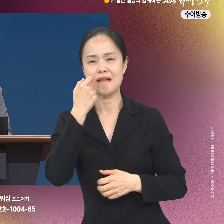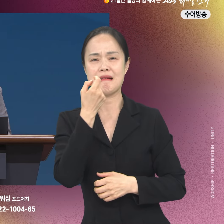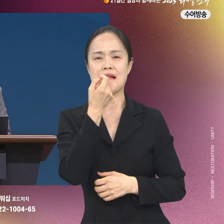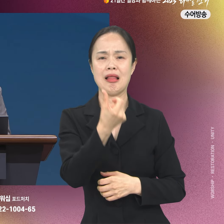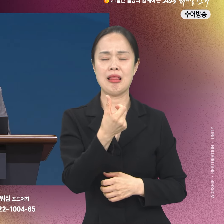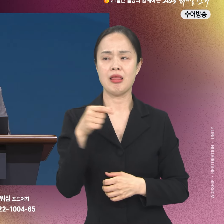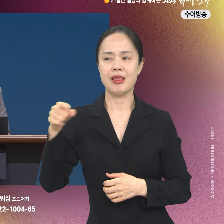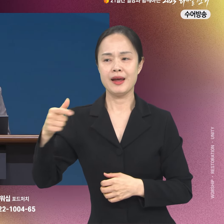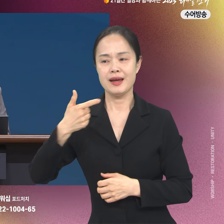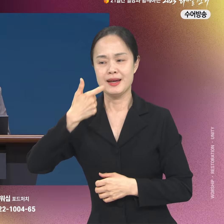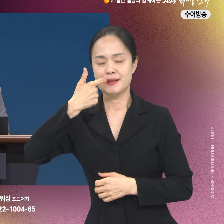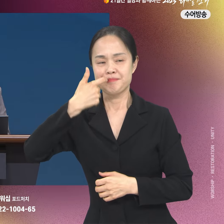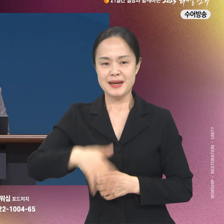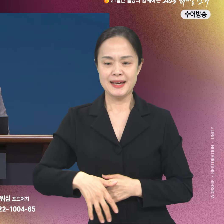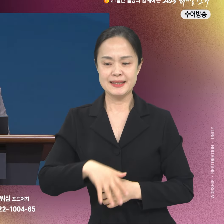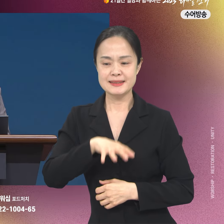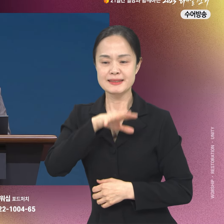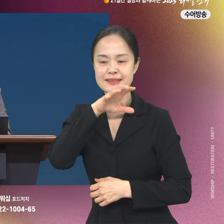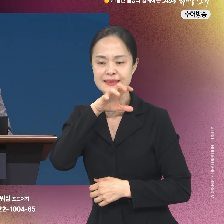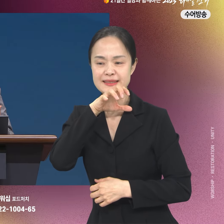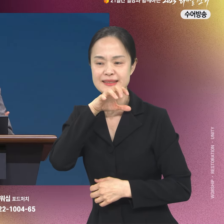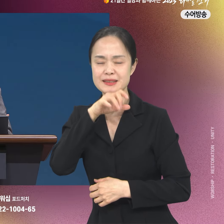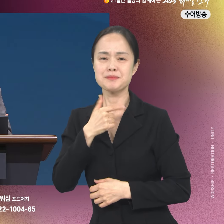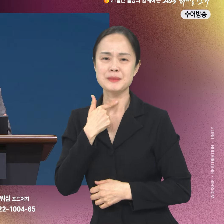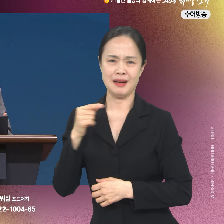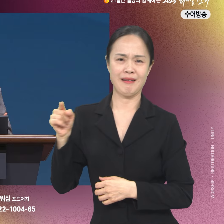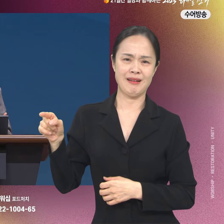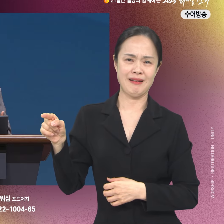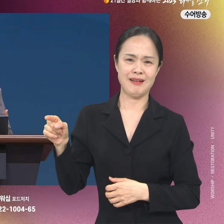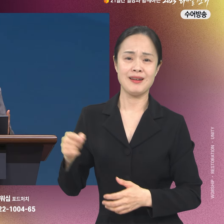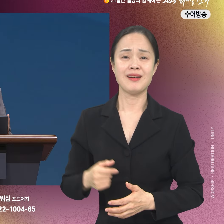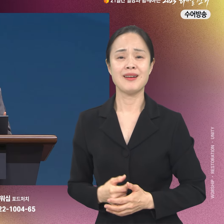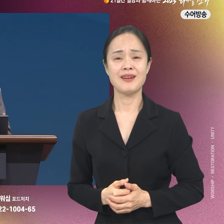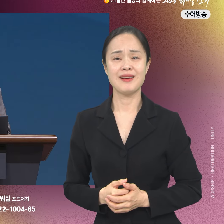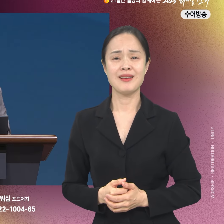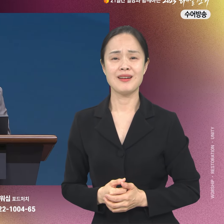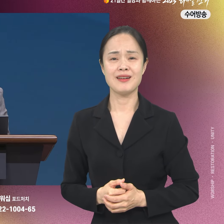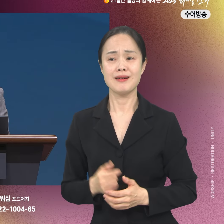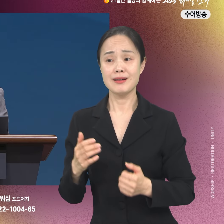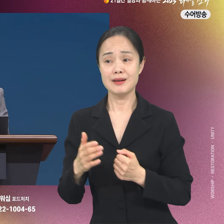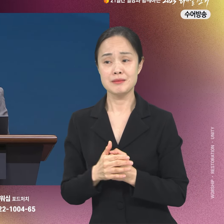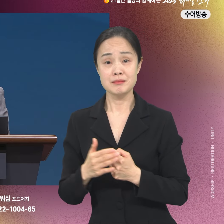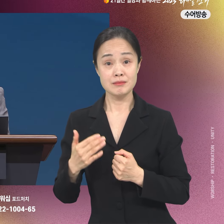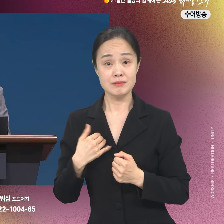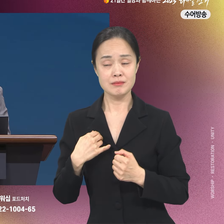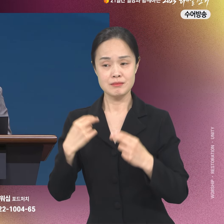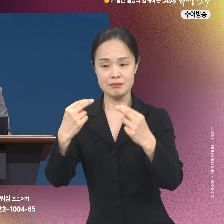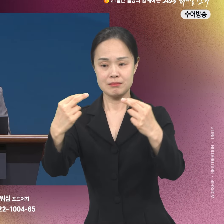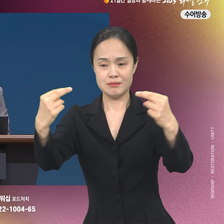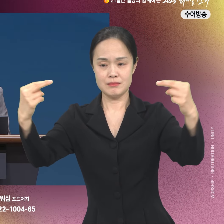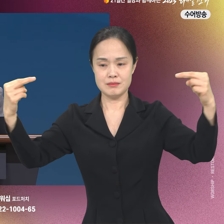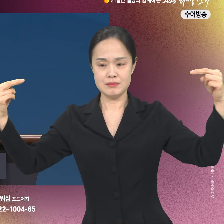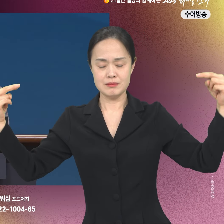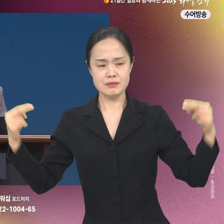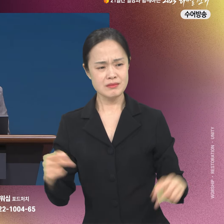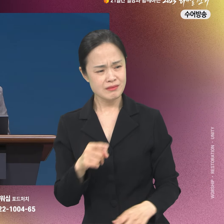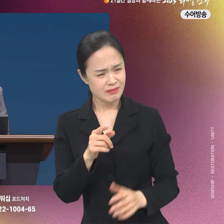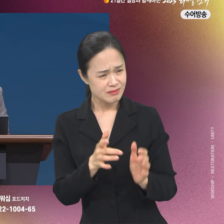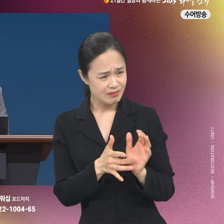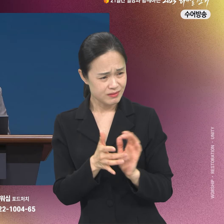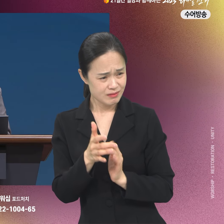기대치가 그렇게 크지 않았던 거고, 좀 무모한 행동을 하고 있는 거 아닌가 하는 우려와 걱정이 좀 있으셨던 것